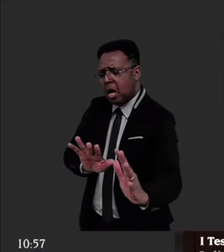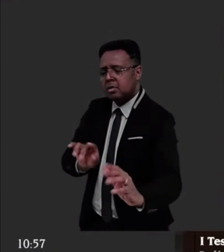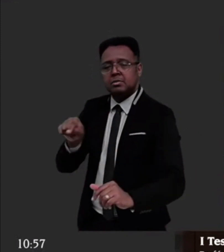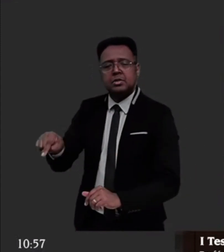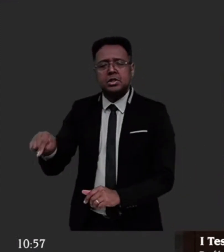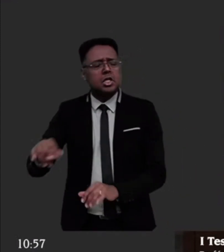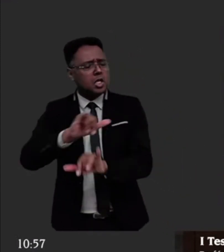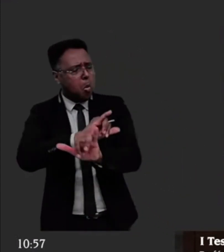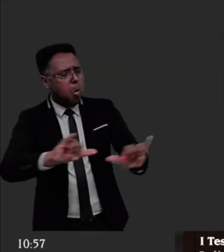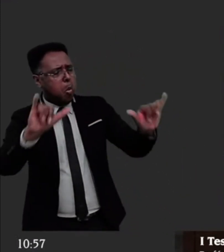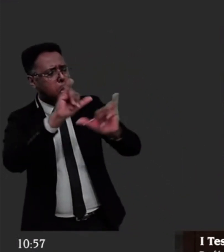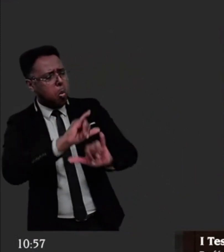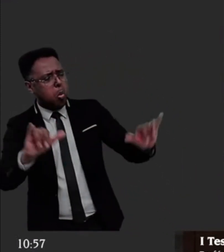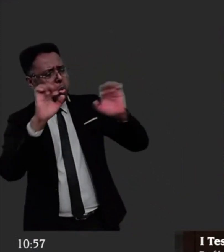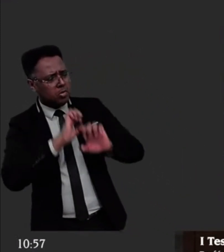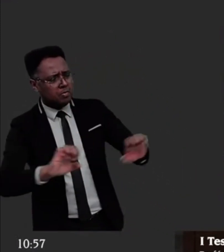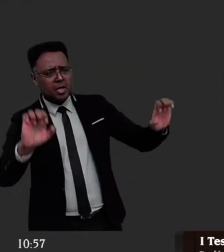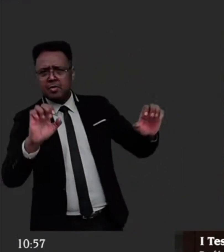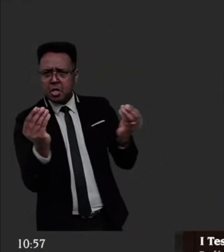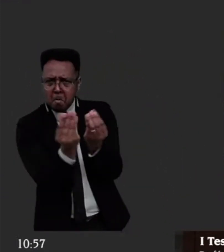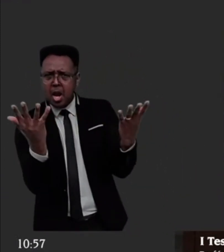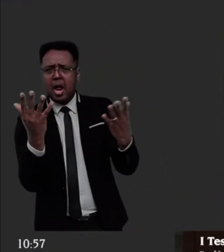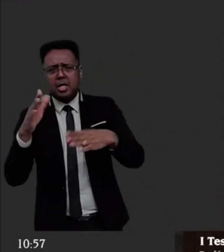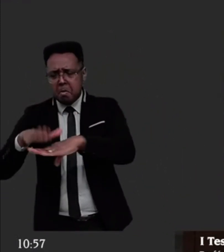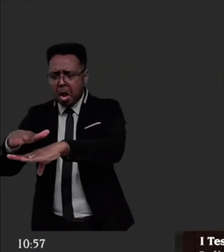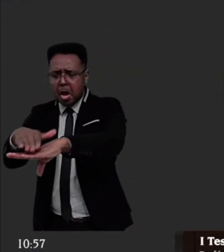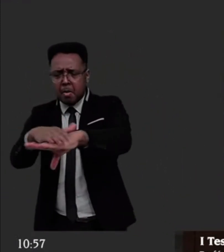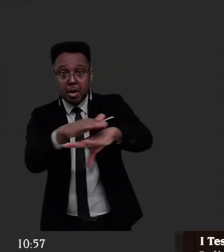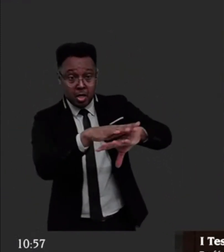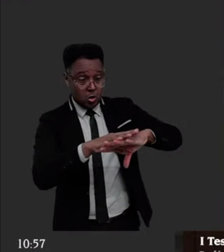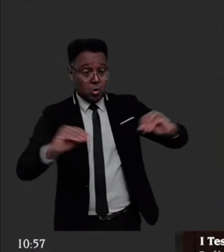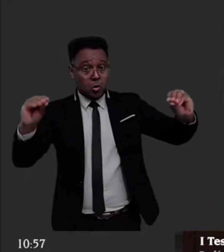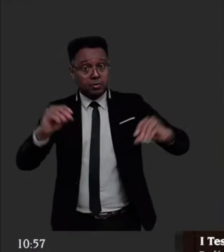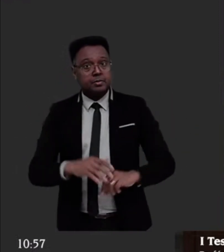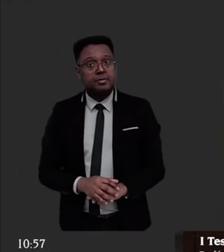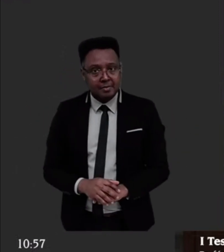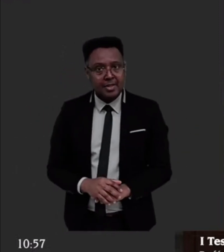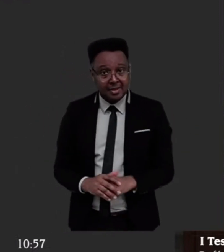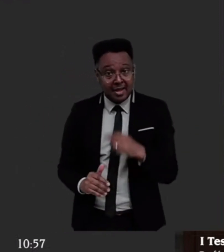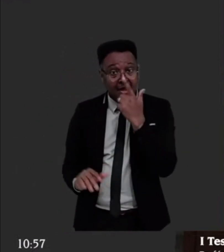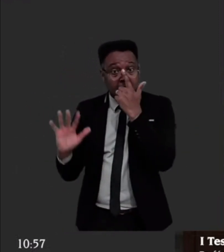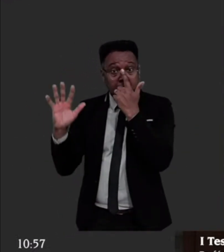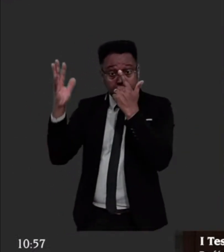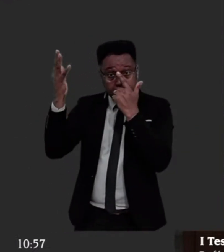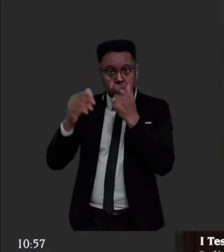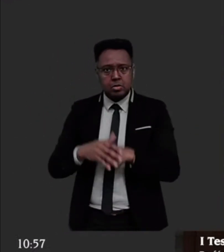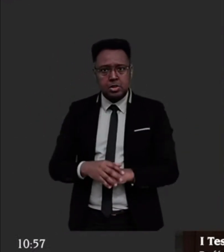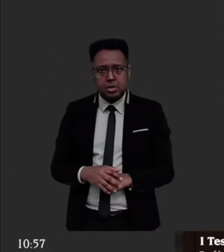fez obras, e curou, e fez muita coisa, e começou a querer escurecer. E alguém com os cuidados, Senhor Jesus: